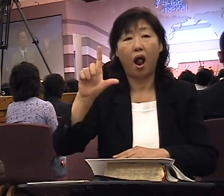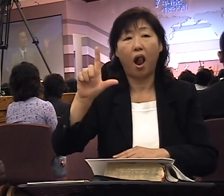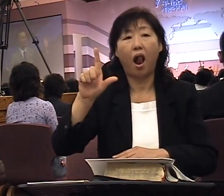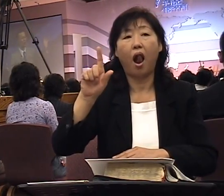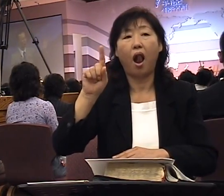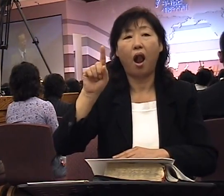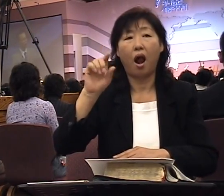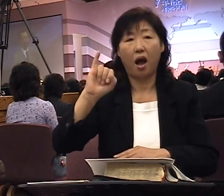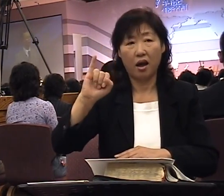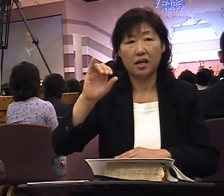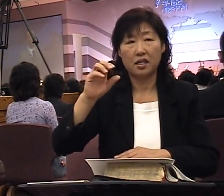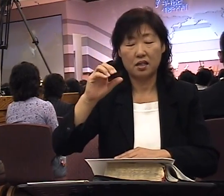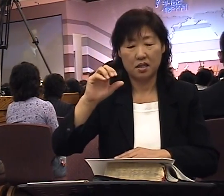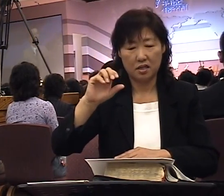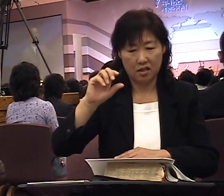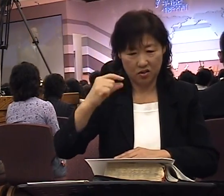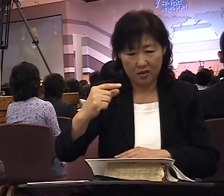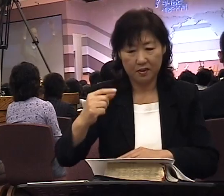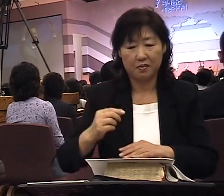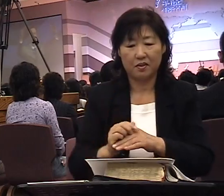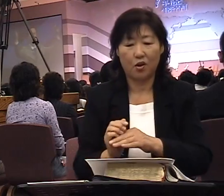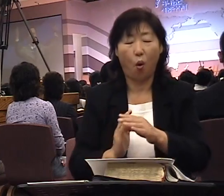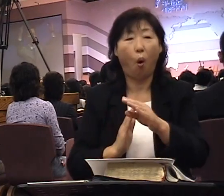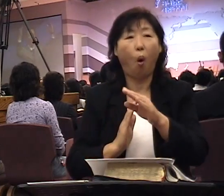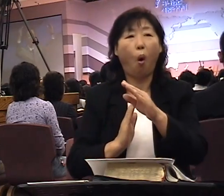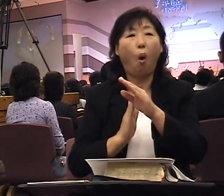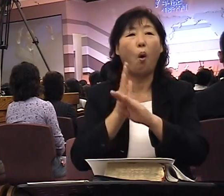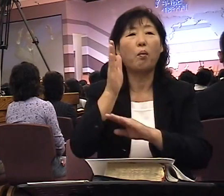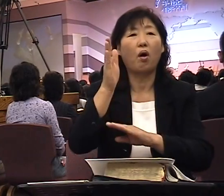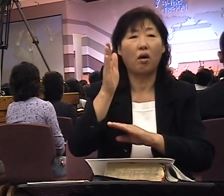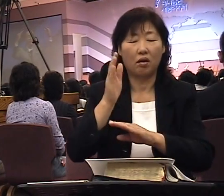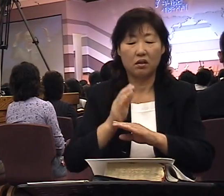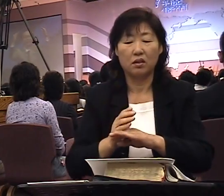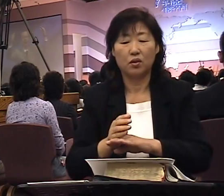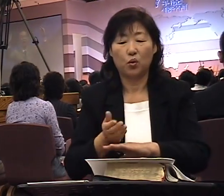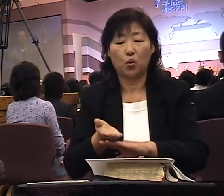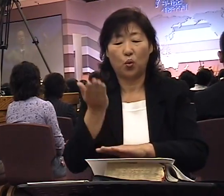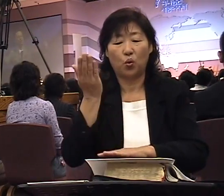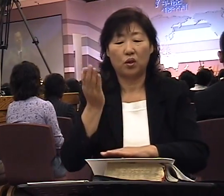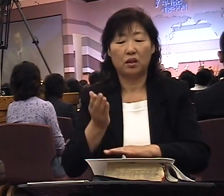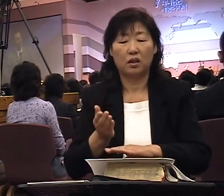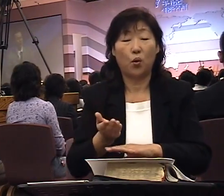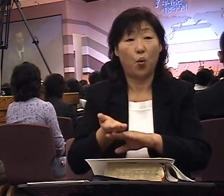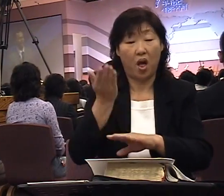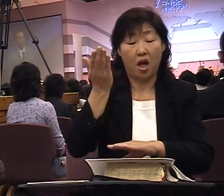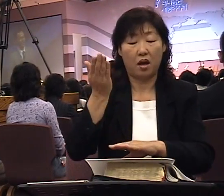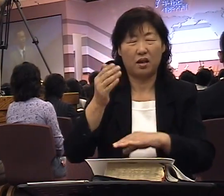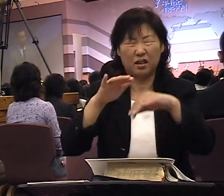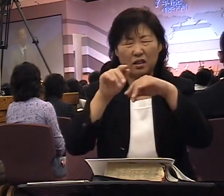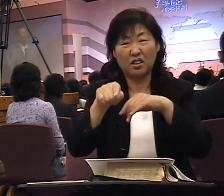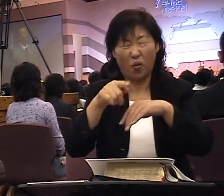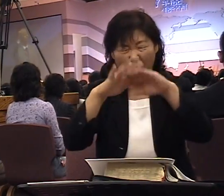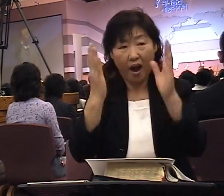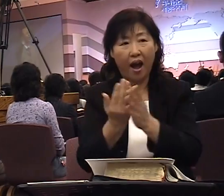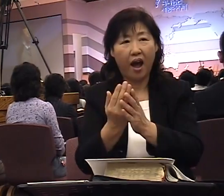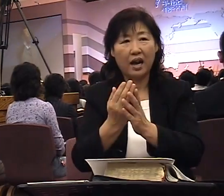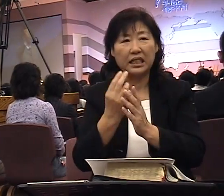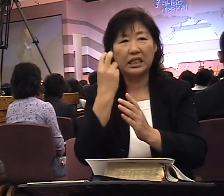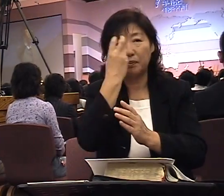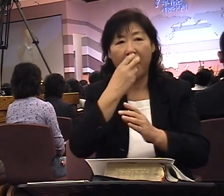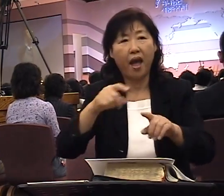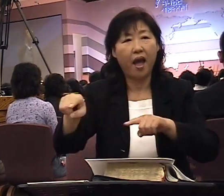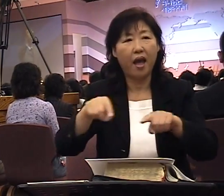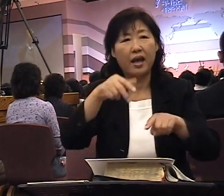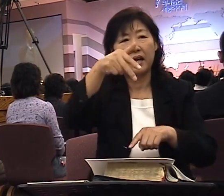God. overrule 한다. over 위에 계셔서 그것을 다 지배하신다. overruling